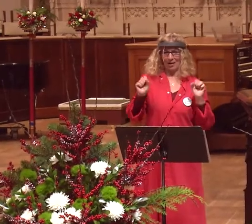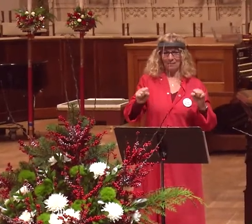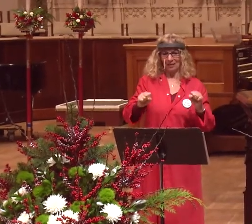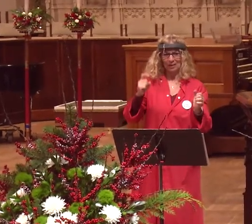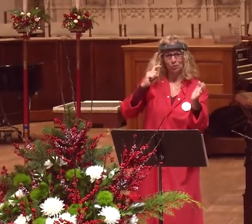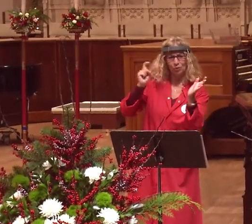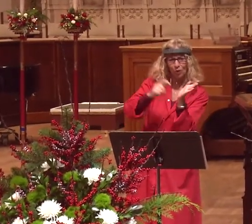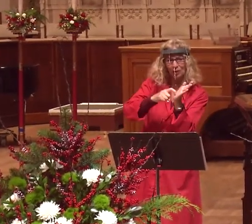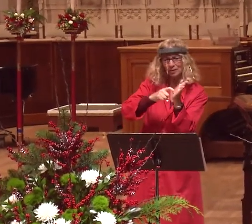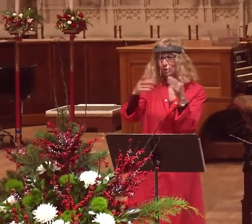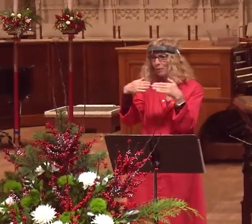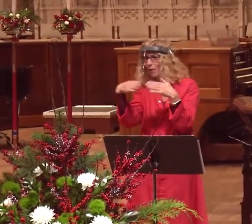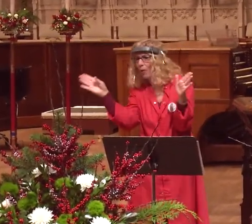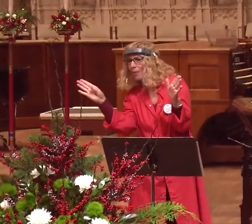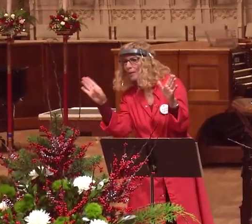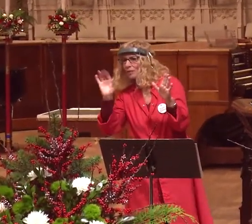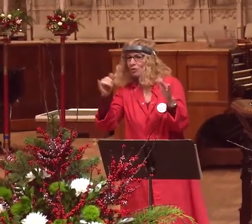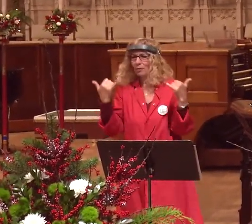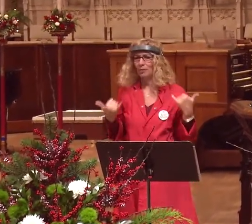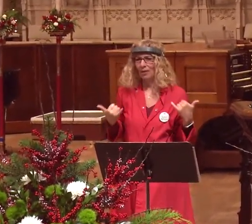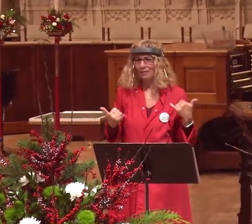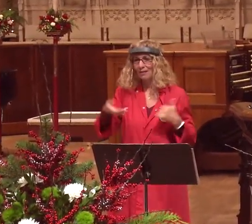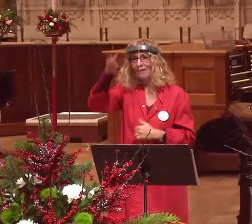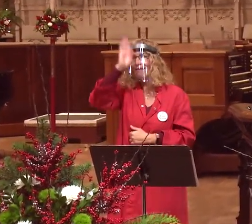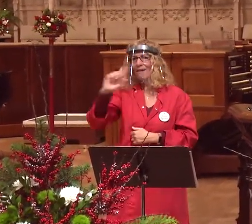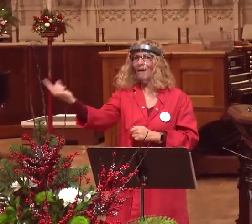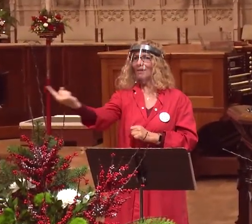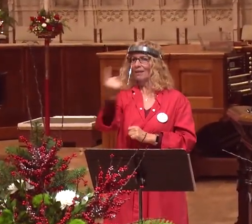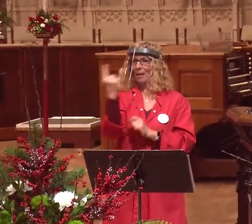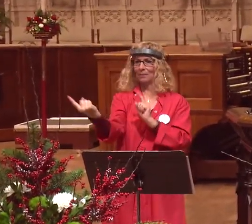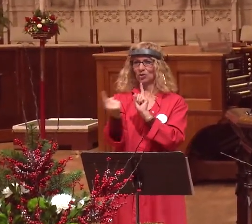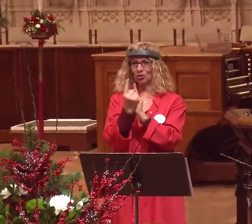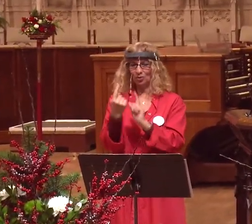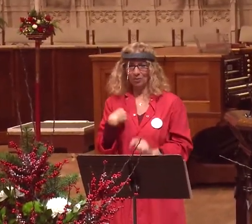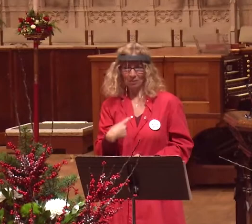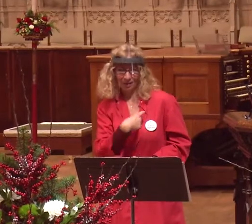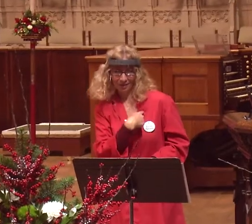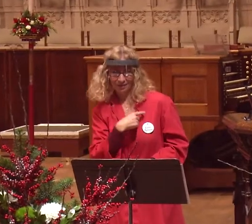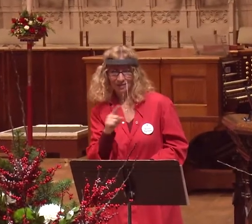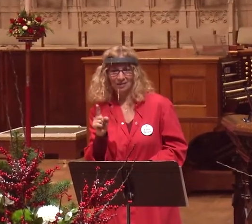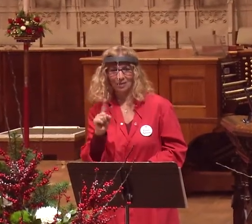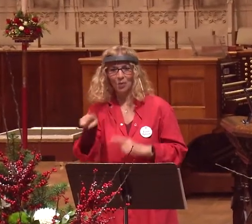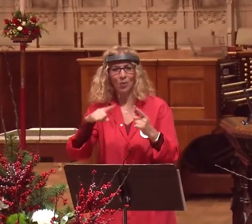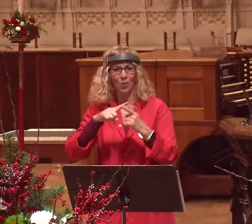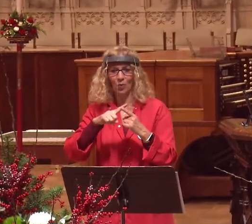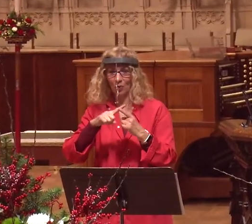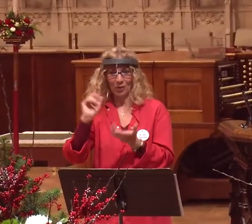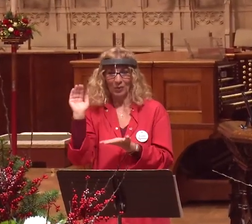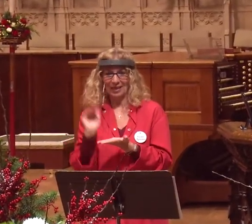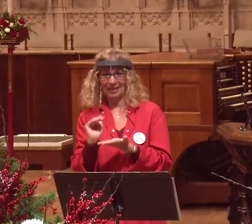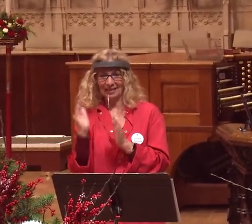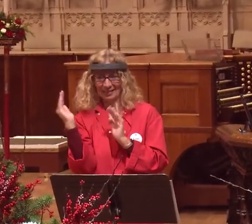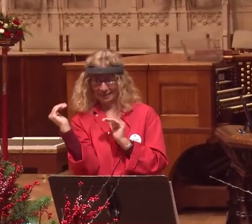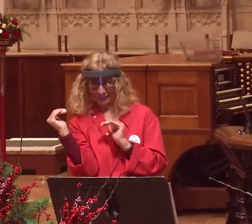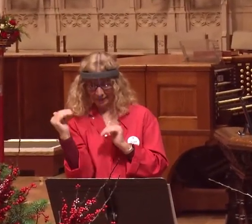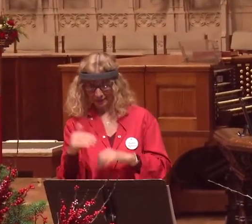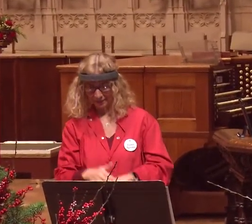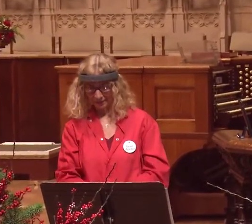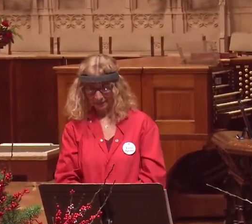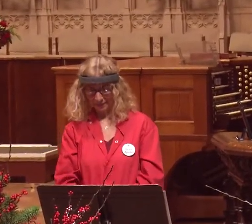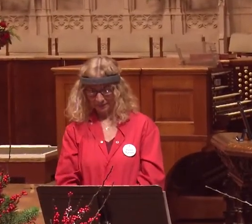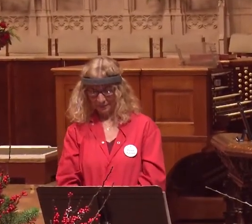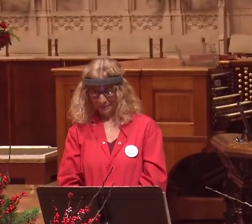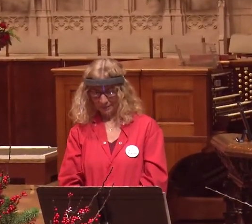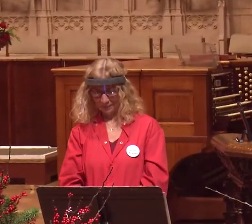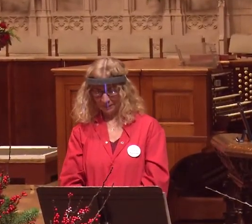present, God comes to meet us where we least expect it. Pero la buena noticia que